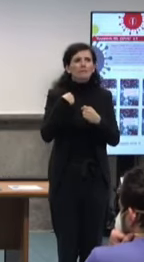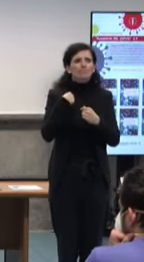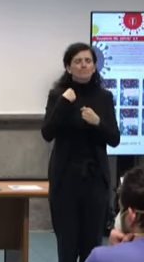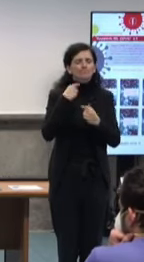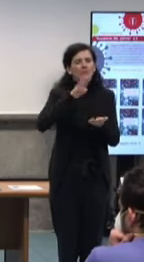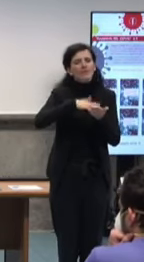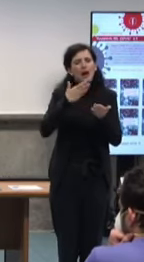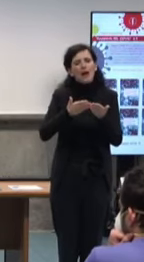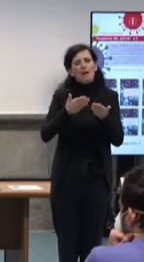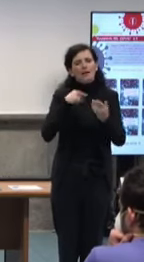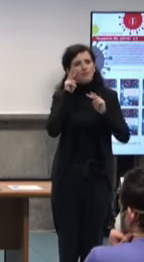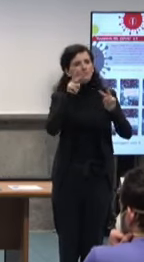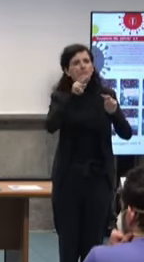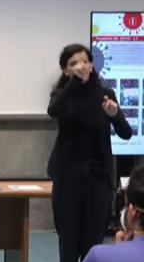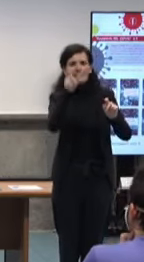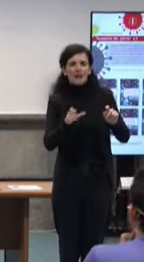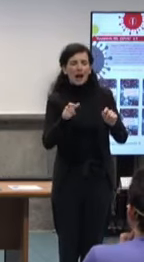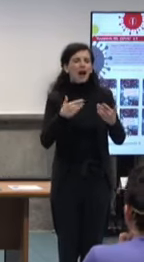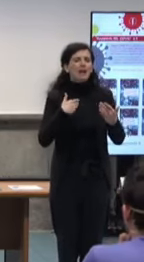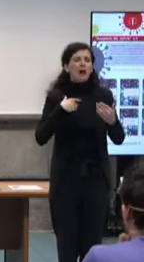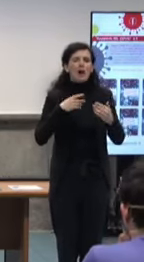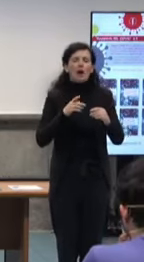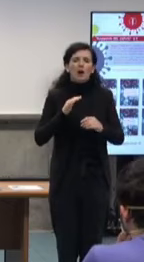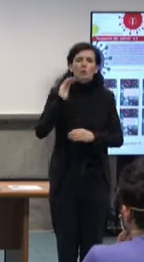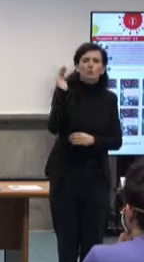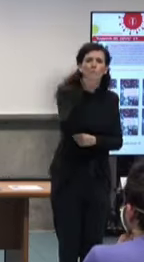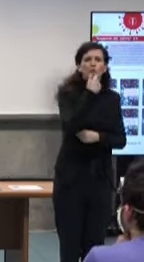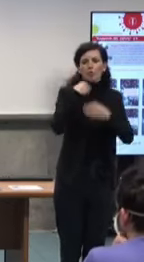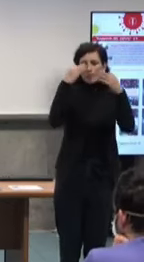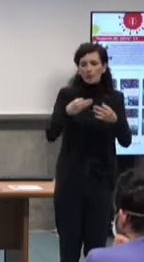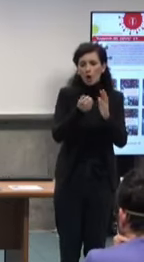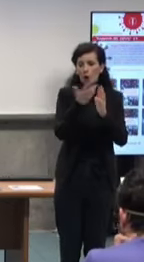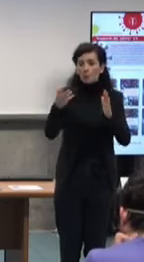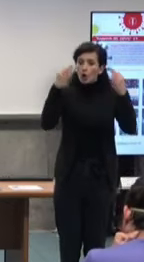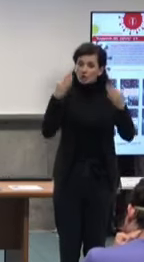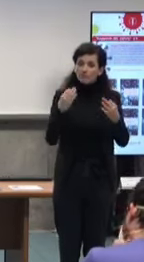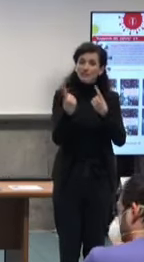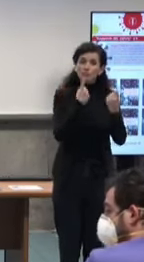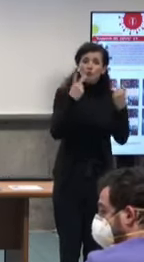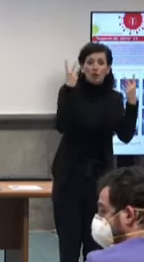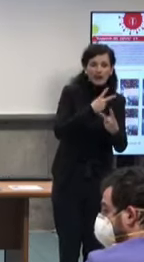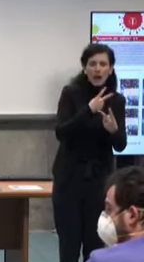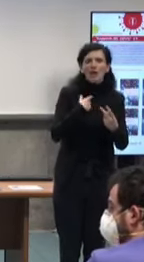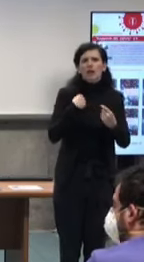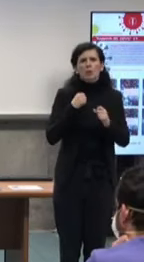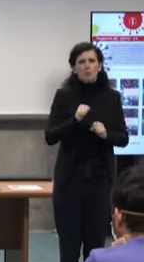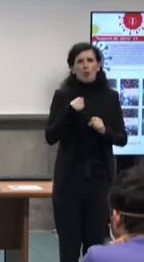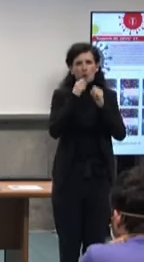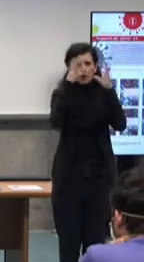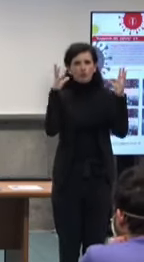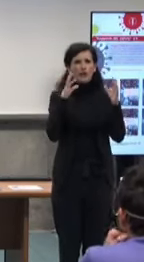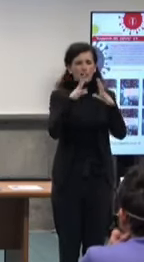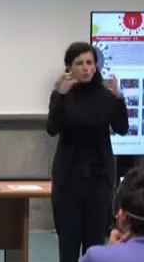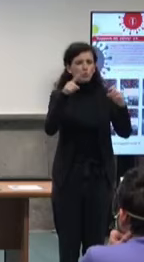abbiamo preso i rispondenti non quindi non sono necessariamente rappresentativi della realtà immagino che con le strutture tipo bergamo brescia